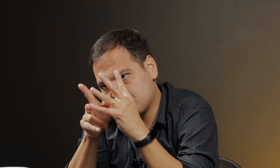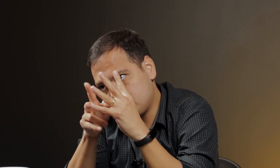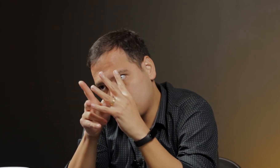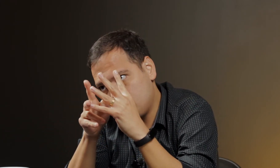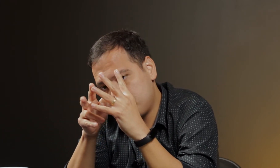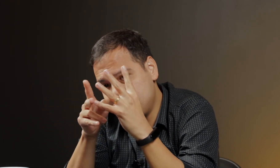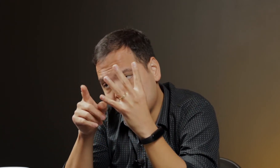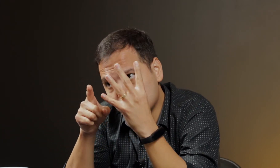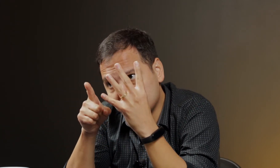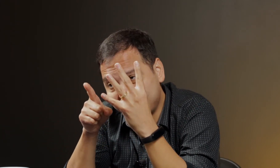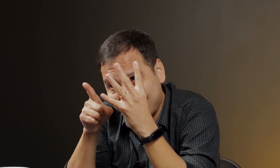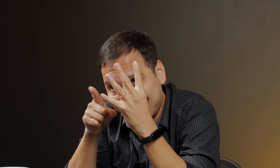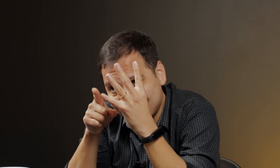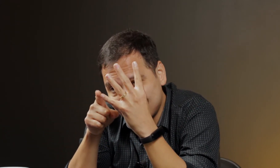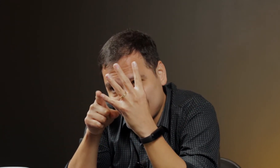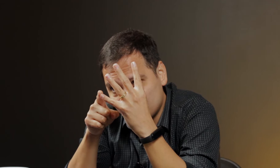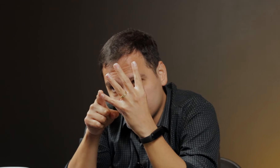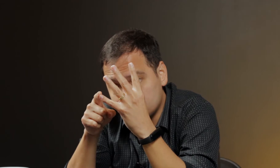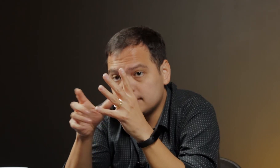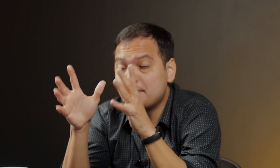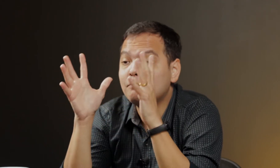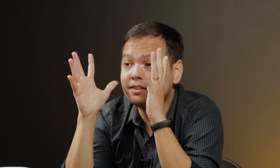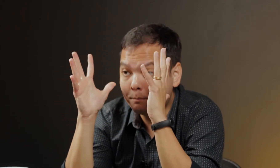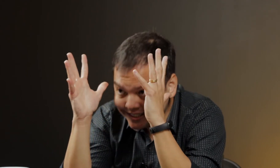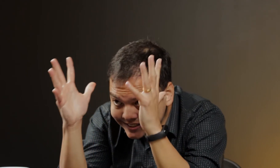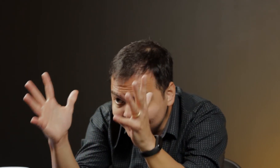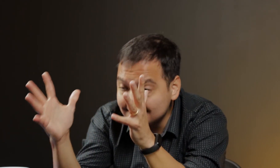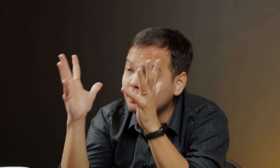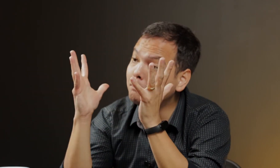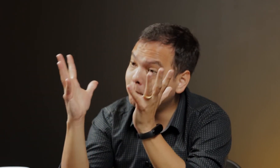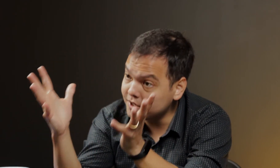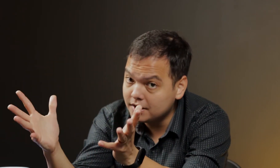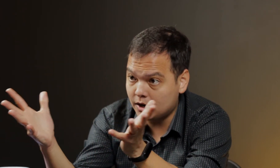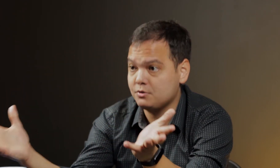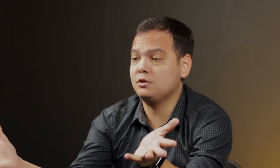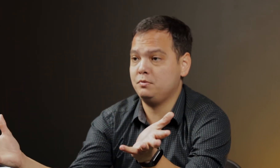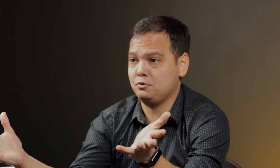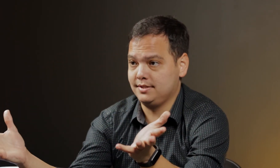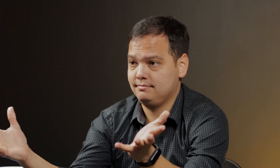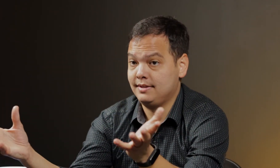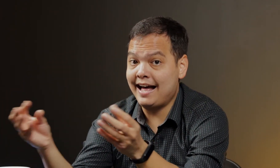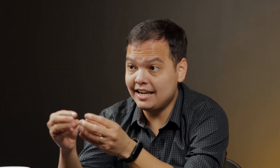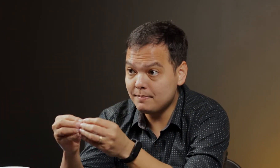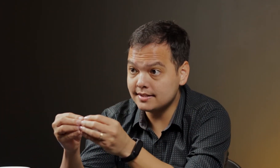aqui, principalmente quando você chega nesse estágio aqui, você precisa praticar com as outras pessoas. A Libras